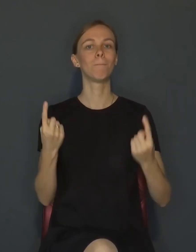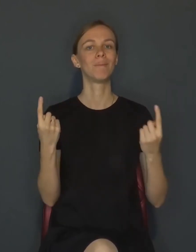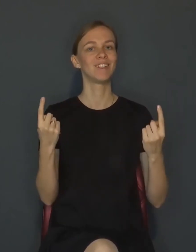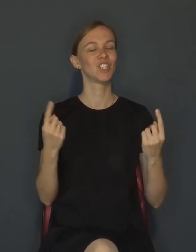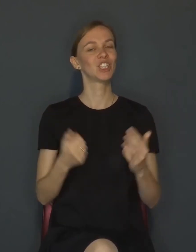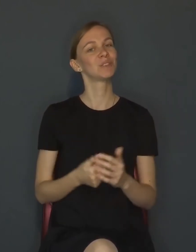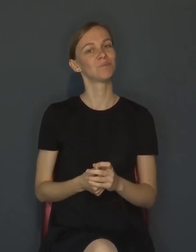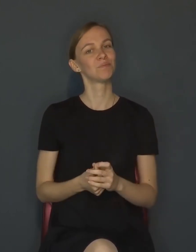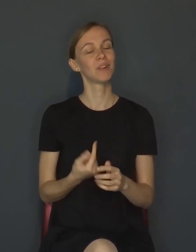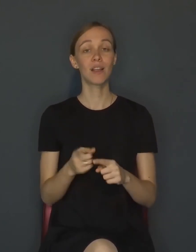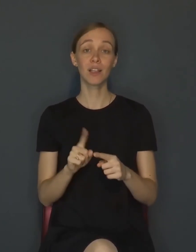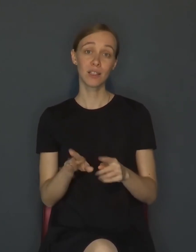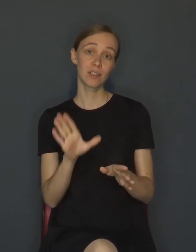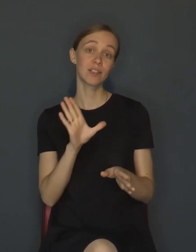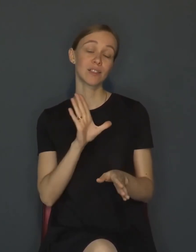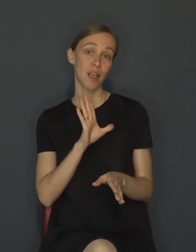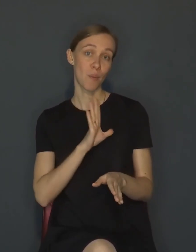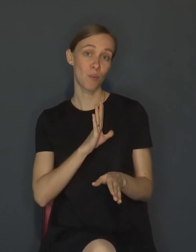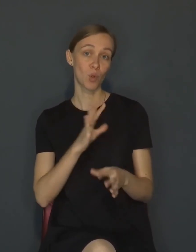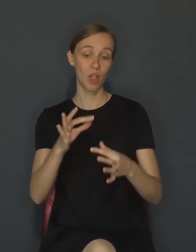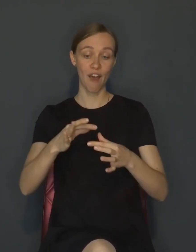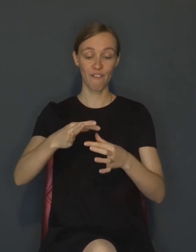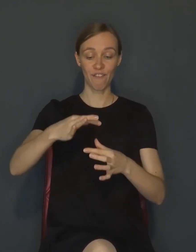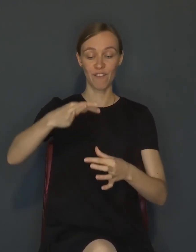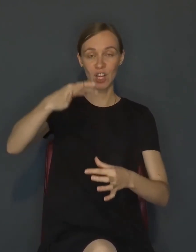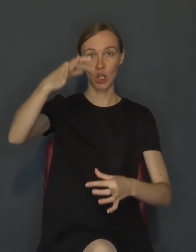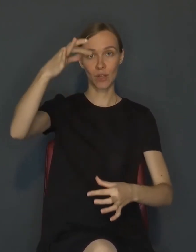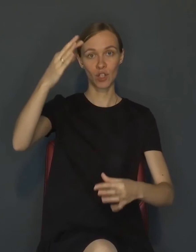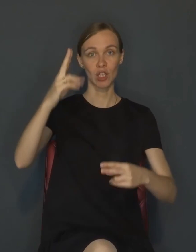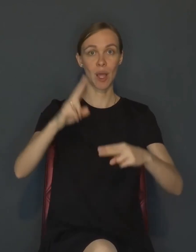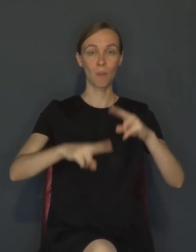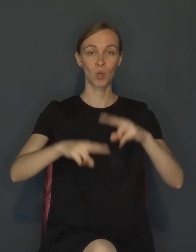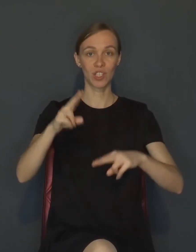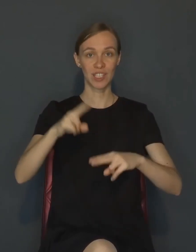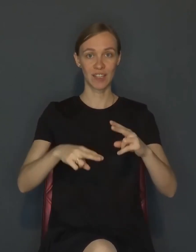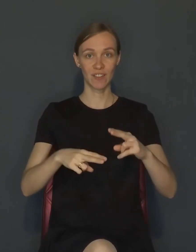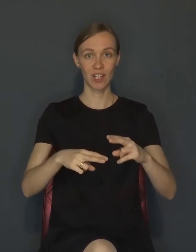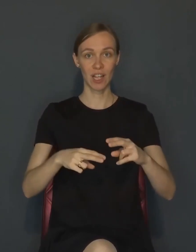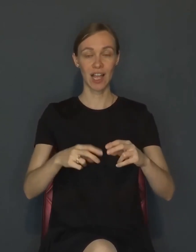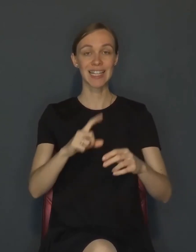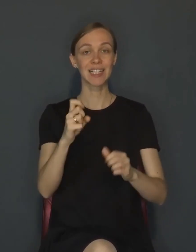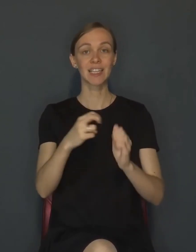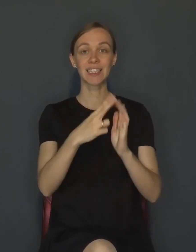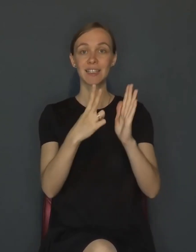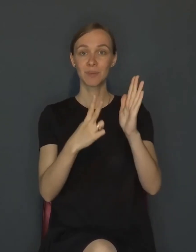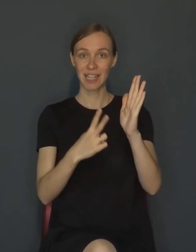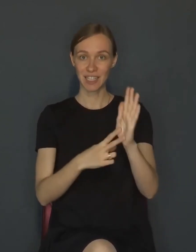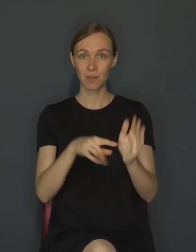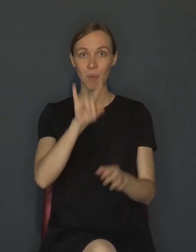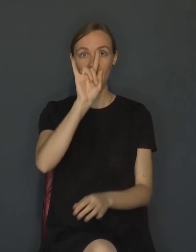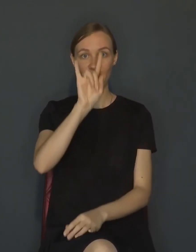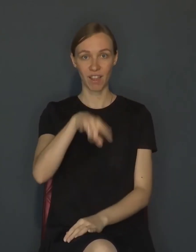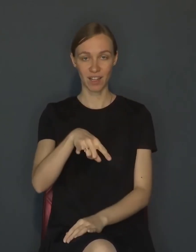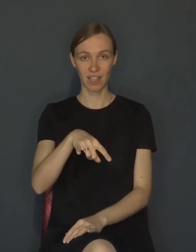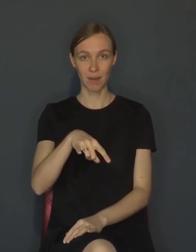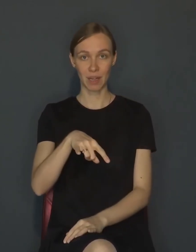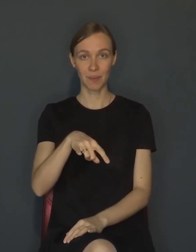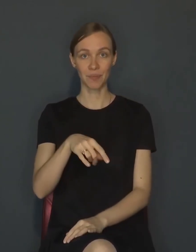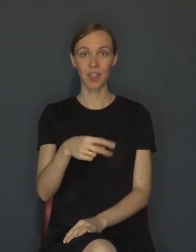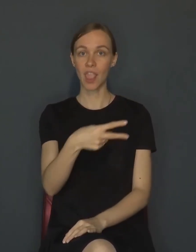Це була видовжена будівля з 17 вікнами на обох поверхах.